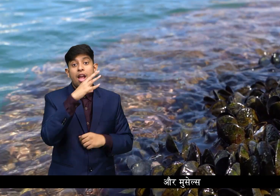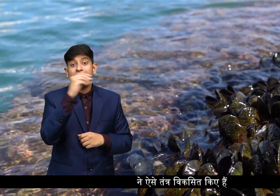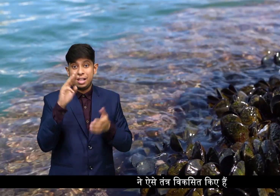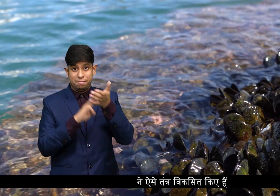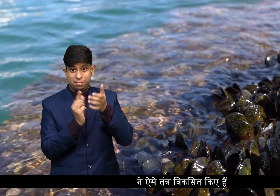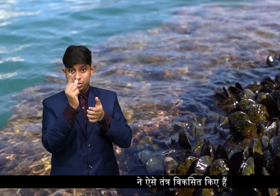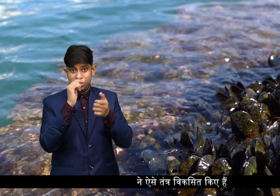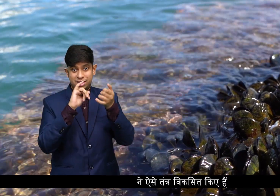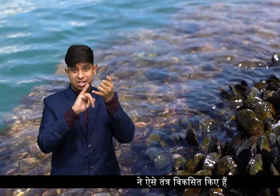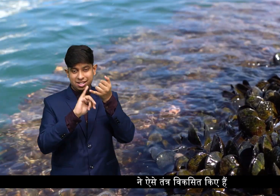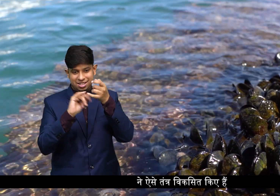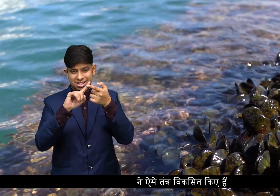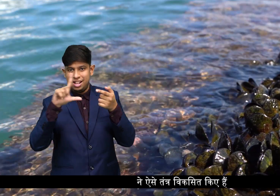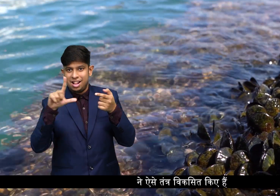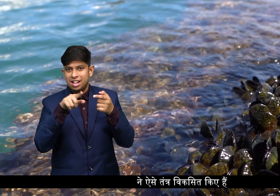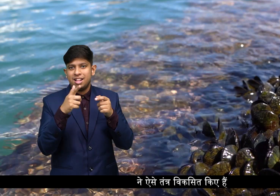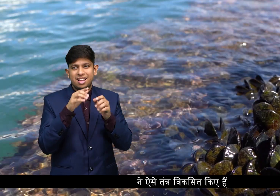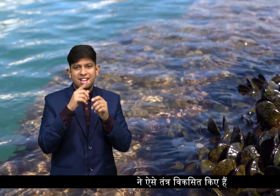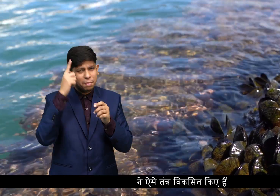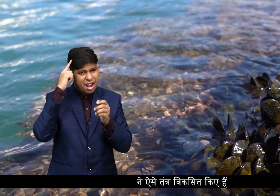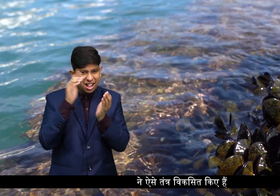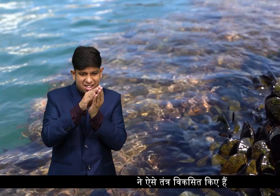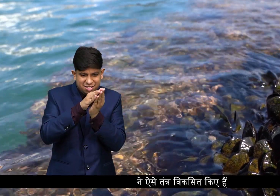ने ऐसे तंत्र विकसित किए हैं